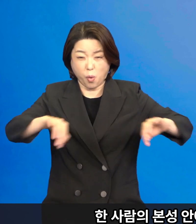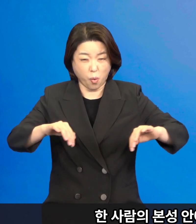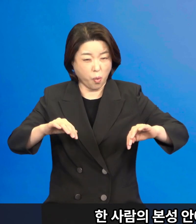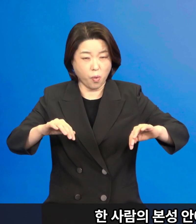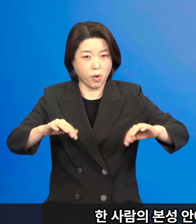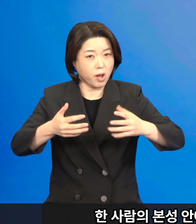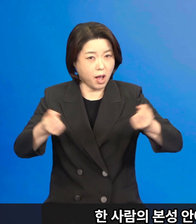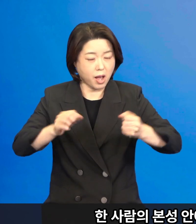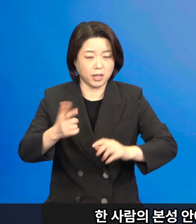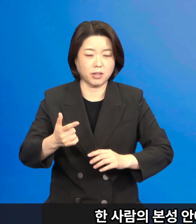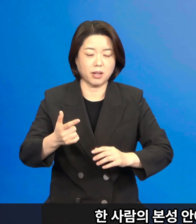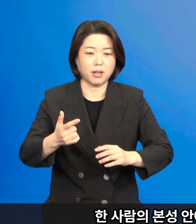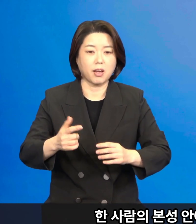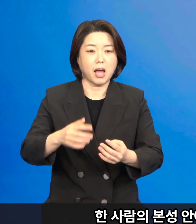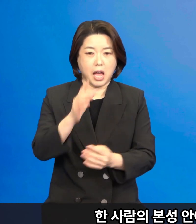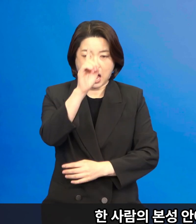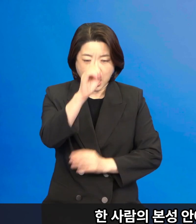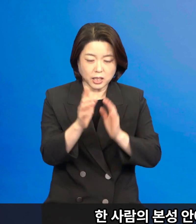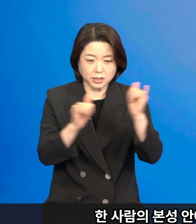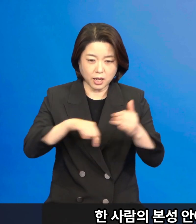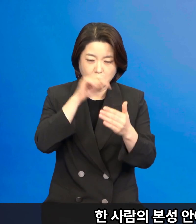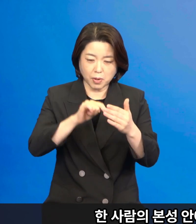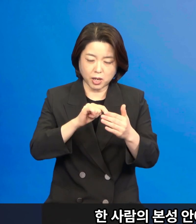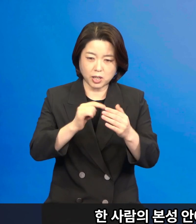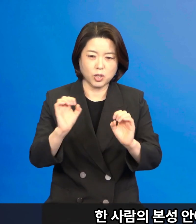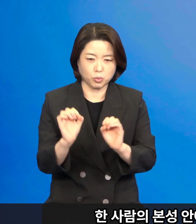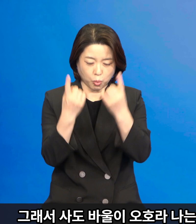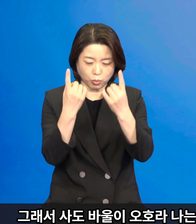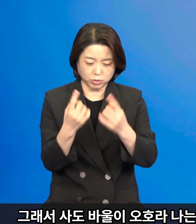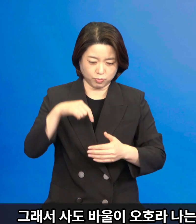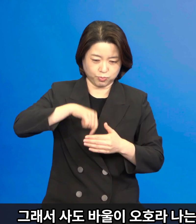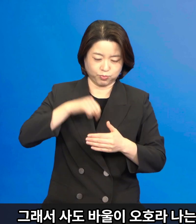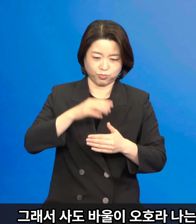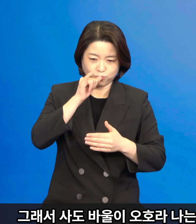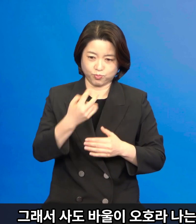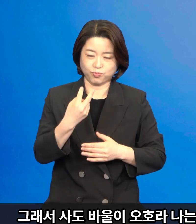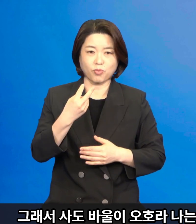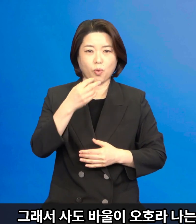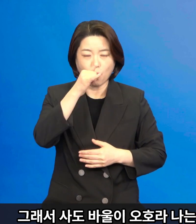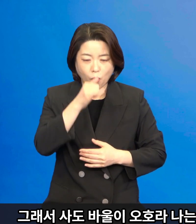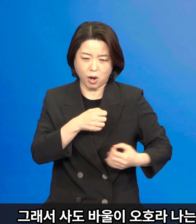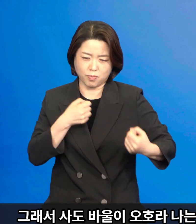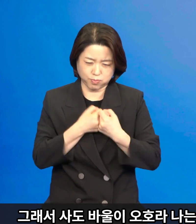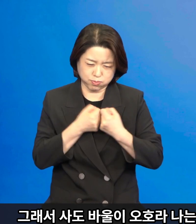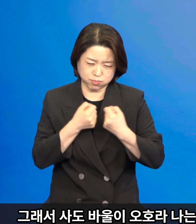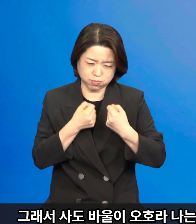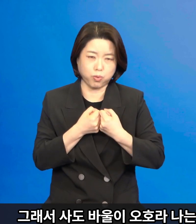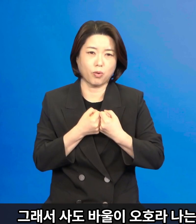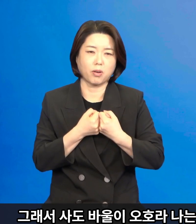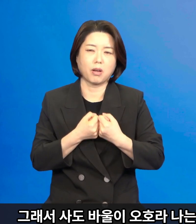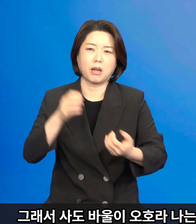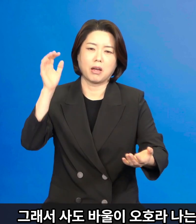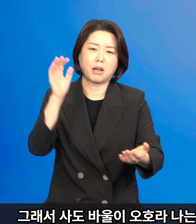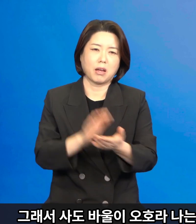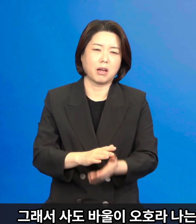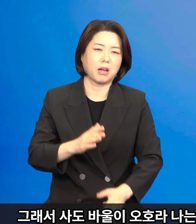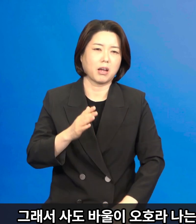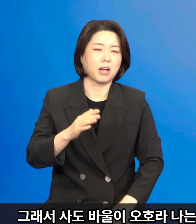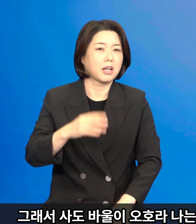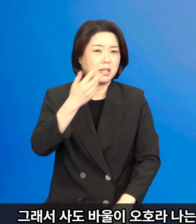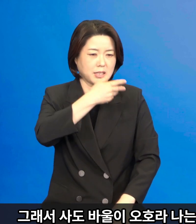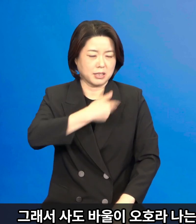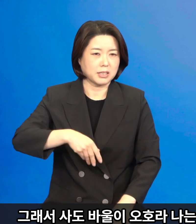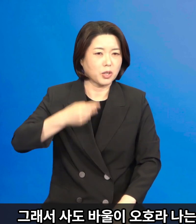사람의 본성 안에 공존해서 싸운다는 것이죠. 그래서 사도 바울이 오호라 나는 공고한 사람이다 라고